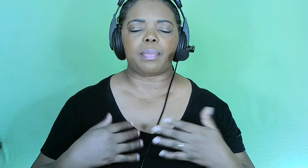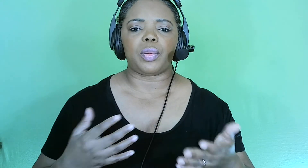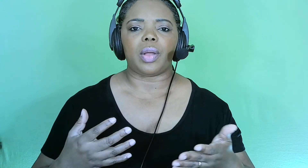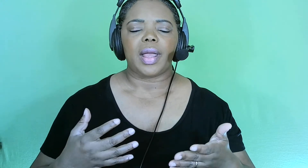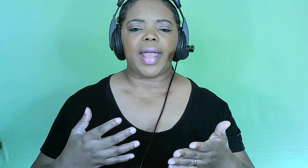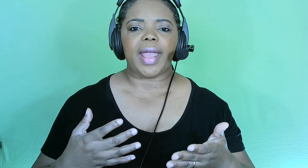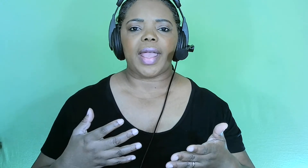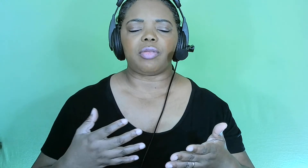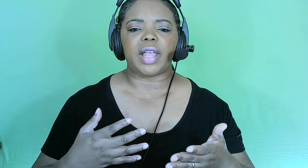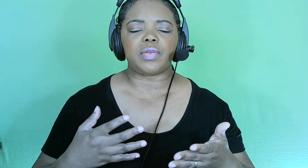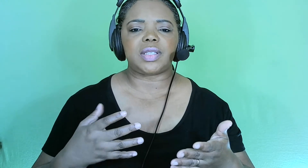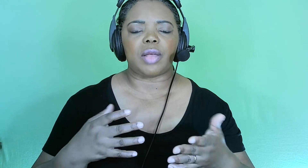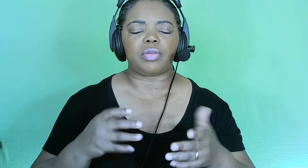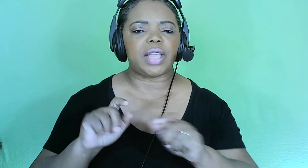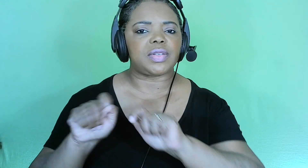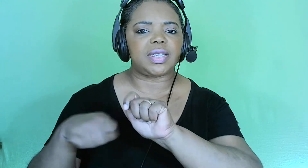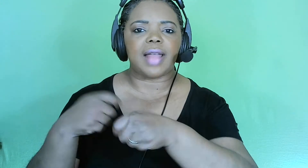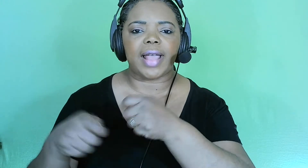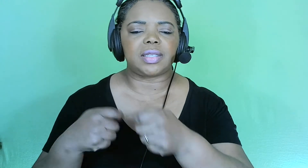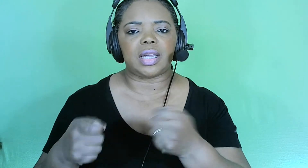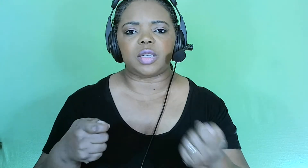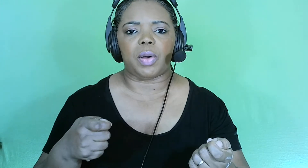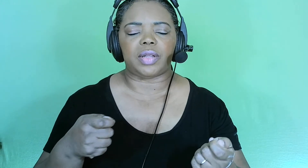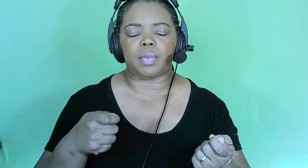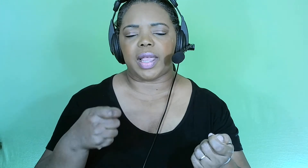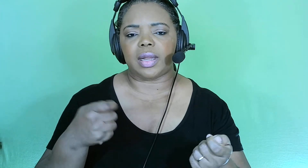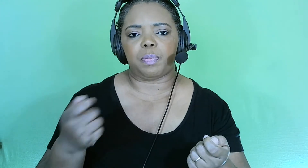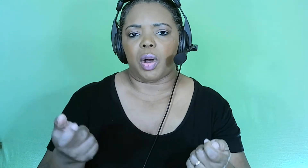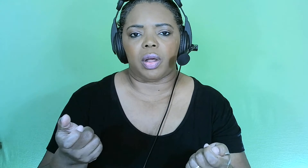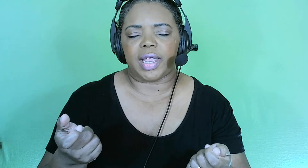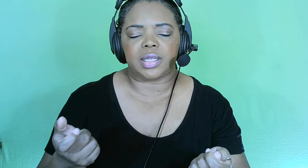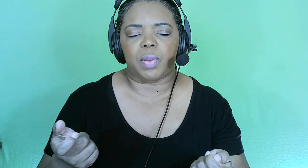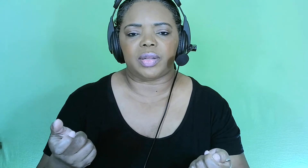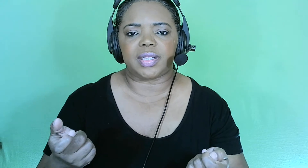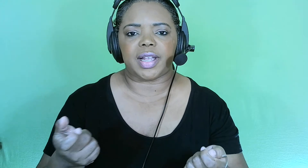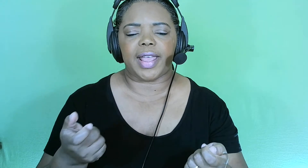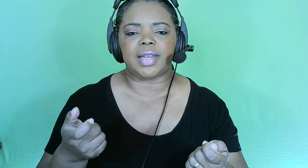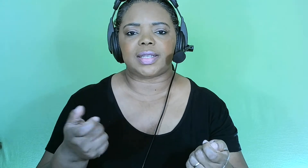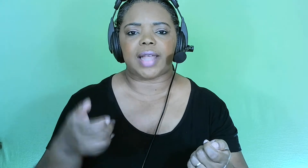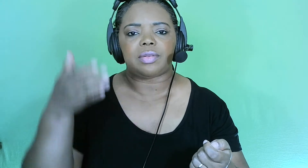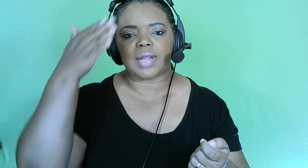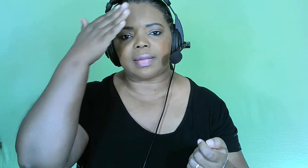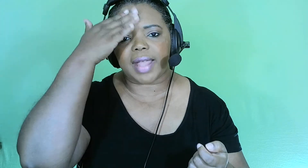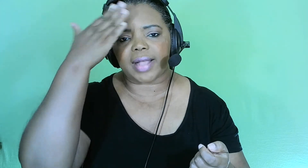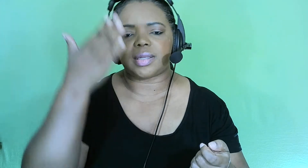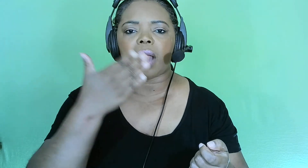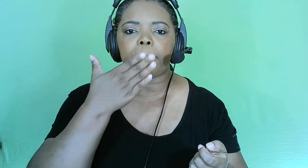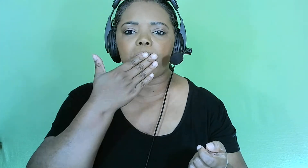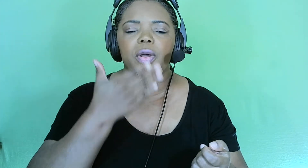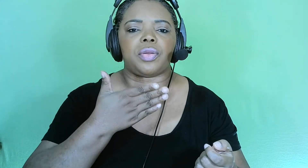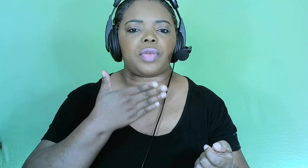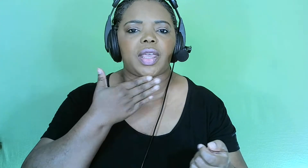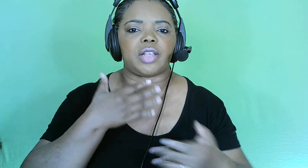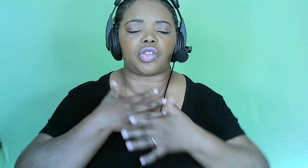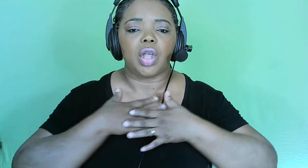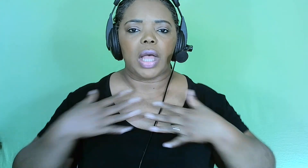exemplo, eu tenho sinais que eles podem ser realizados na testa, na boca, no queixo,